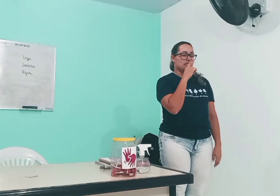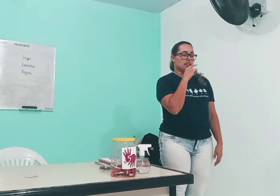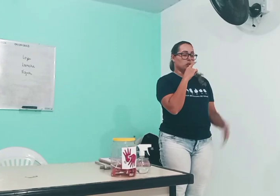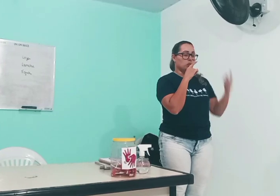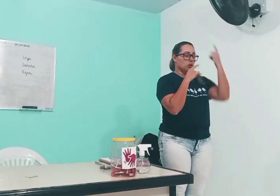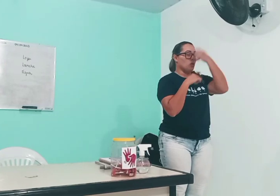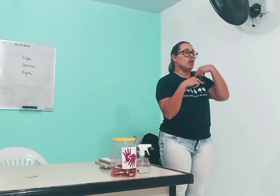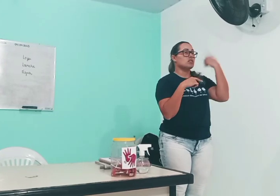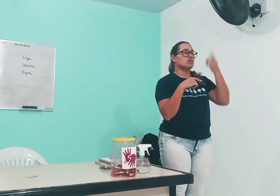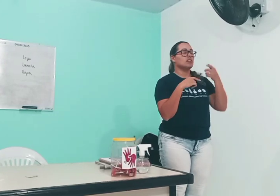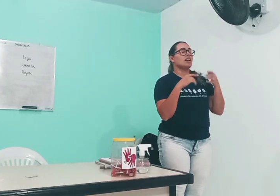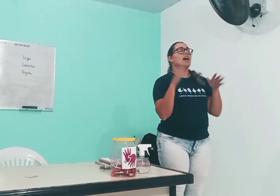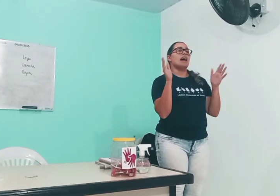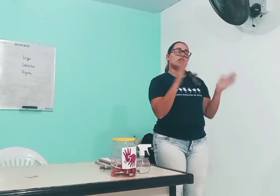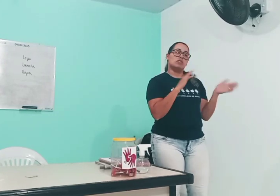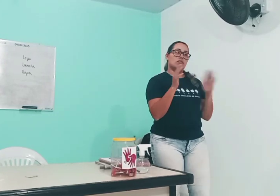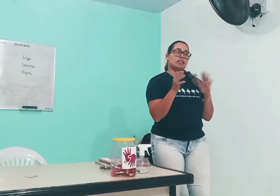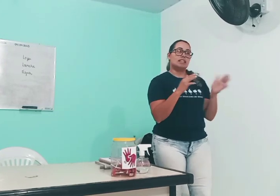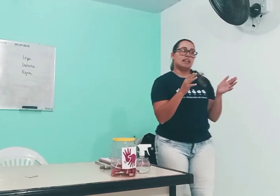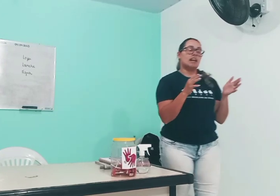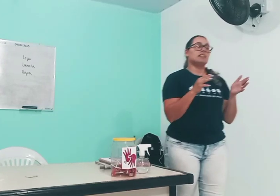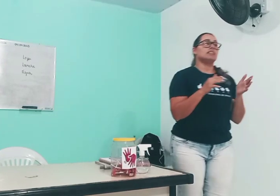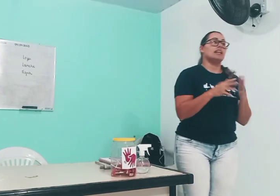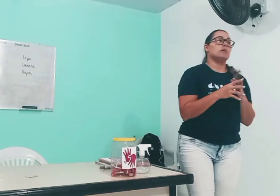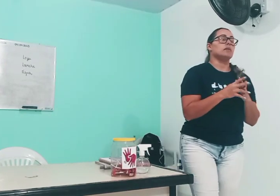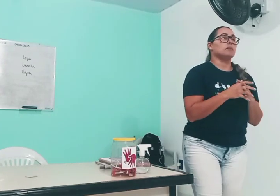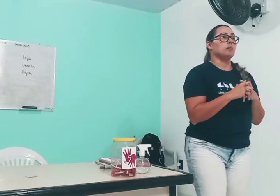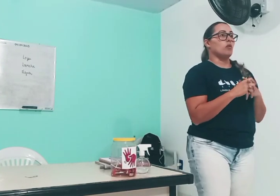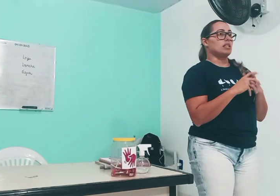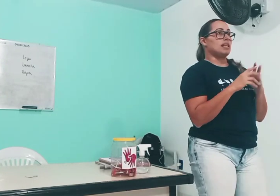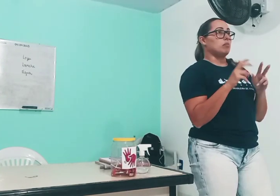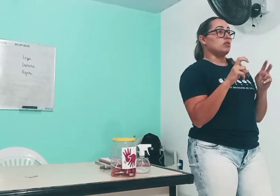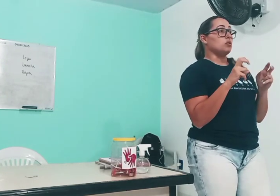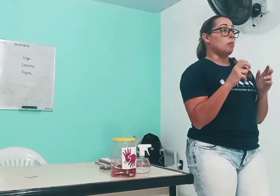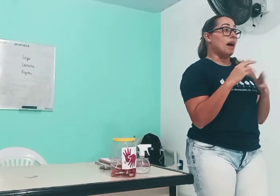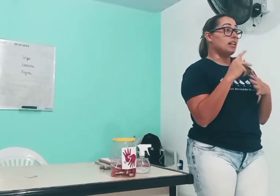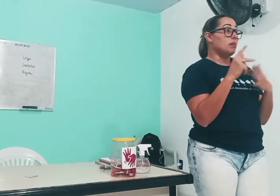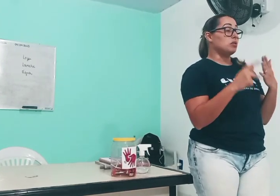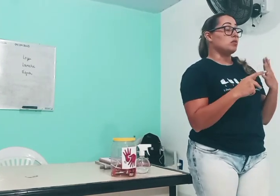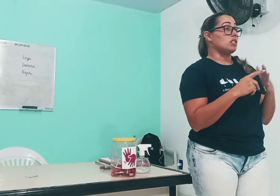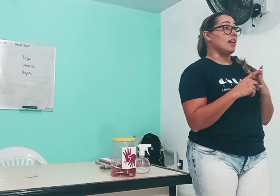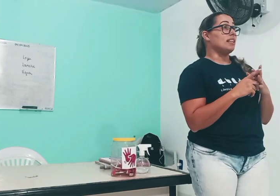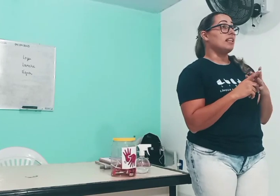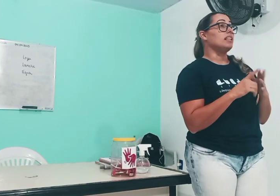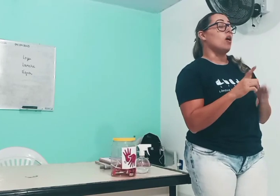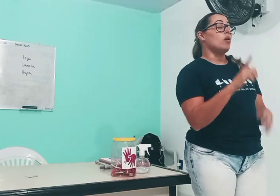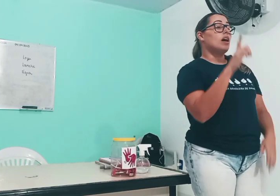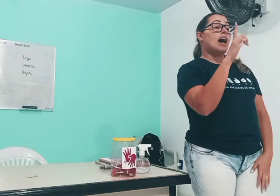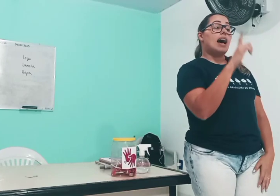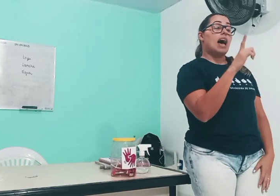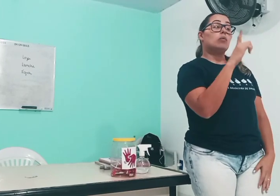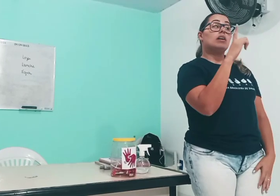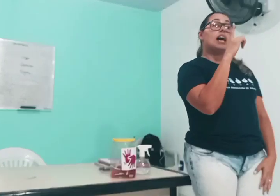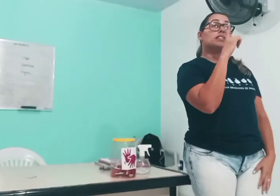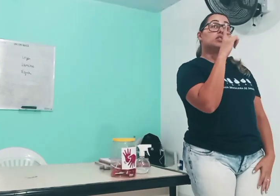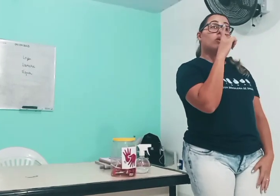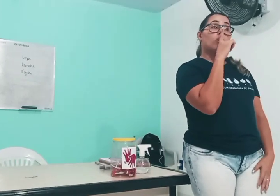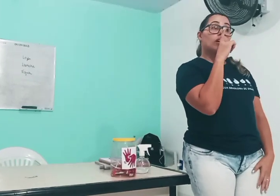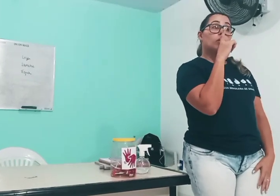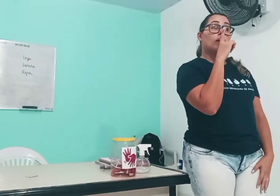piscando no meu rosto. Aí você vai ter essa, né, como você sabe os 5 parâmetros, você vai entender, não. Água, a gente coloca o